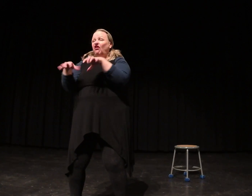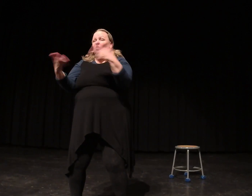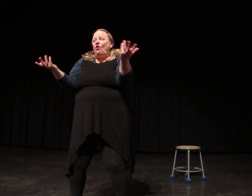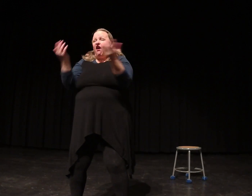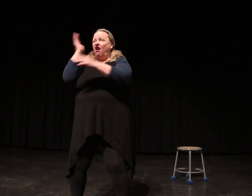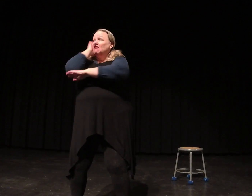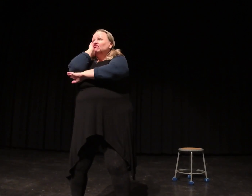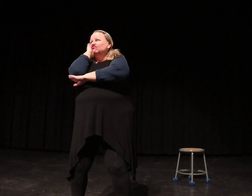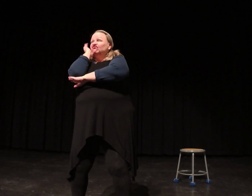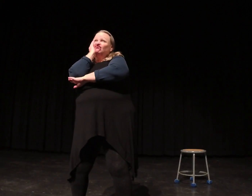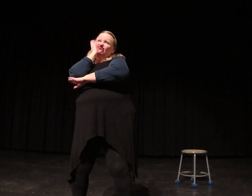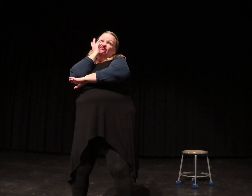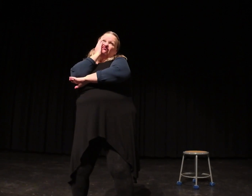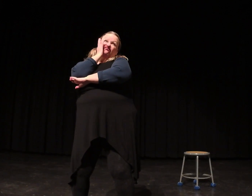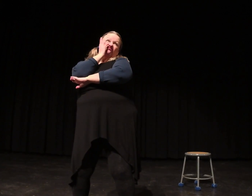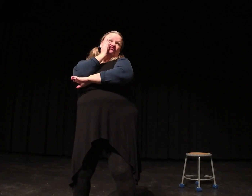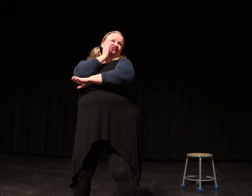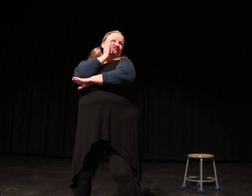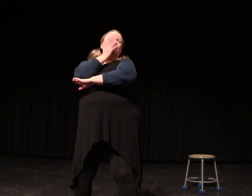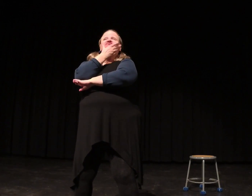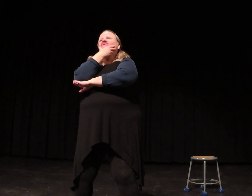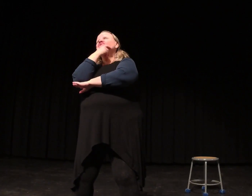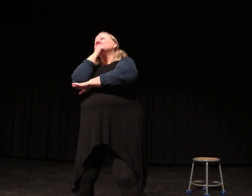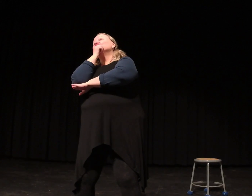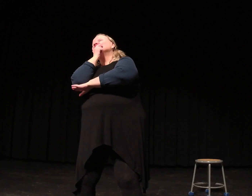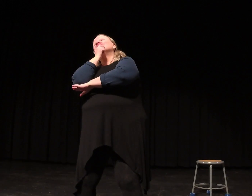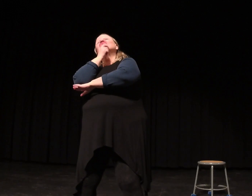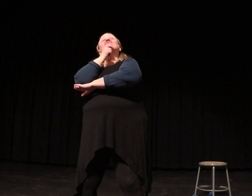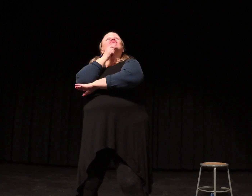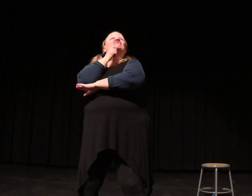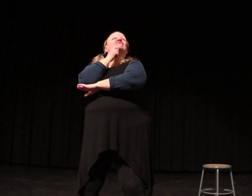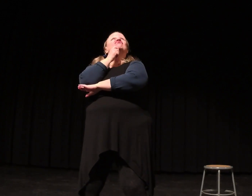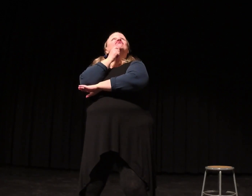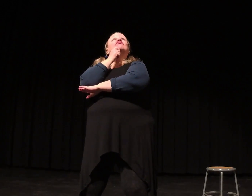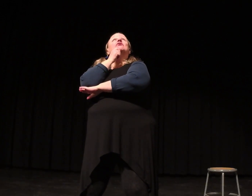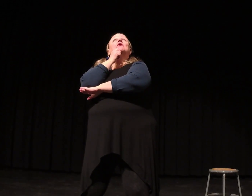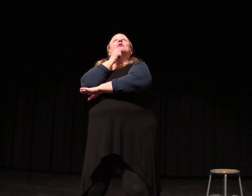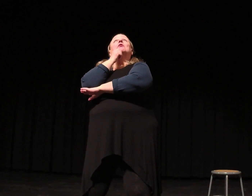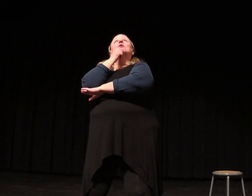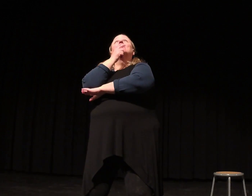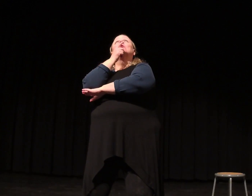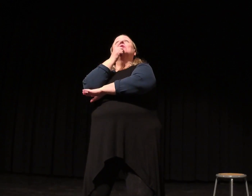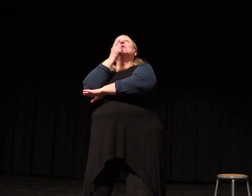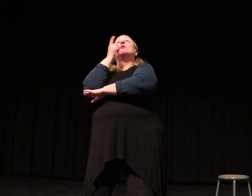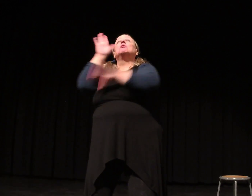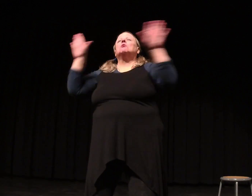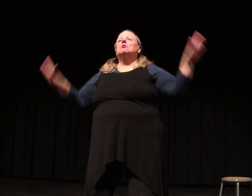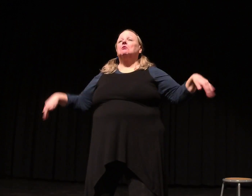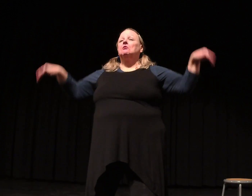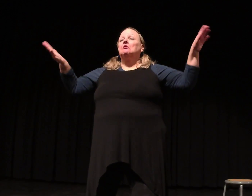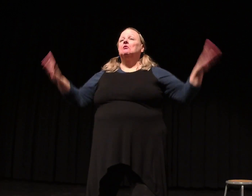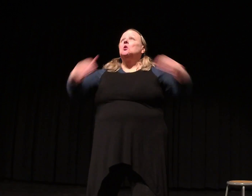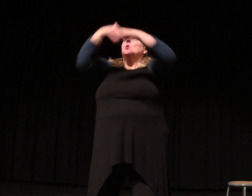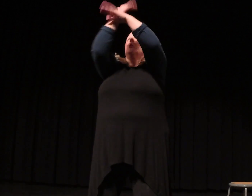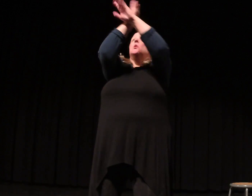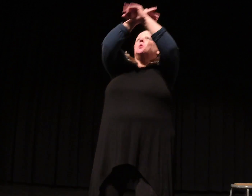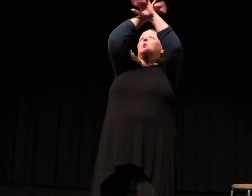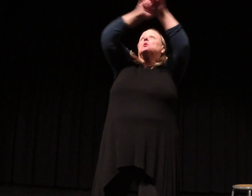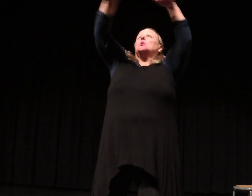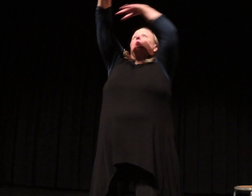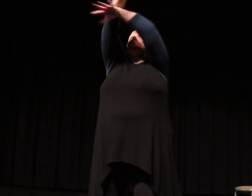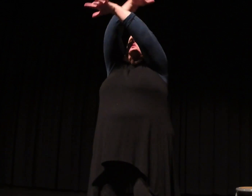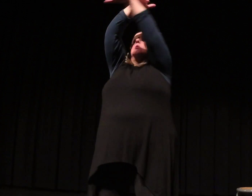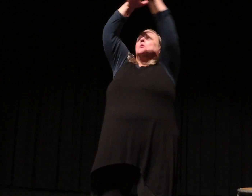Elle se disait que c'était une journée très ennuyante. se demandait ce qu'elle pouvait faire aujourd'hui. Et